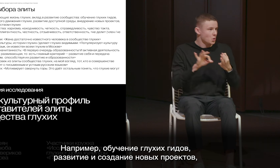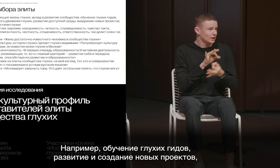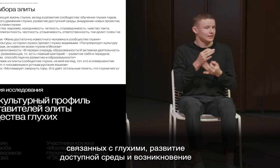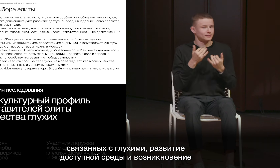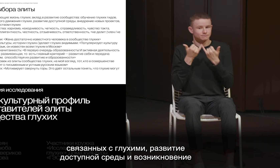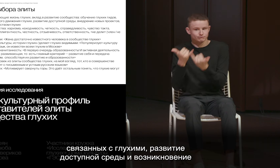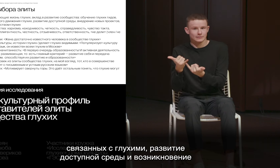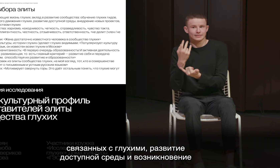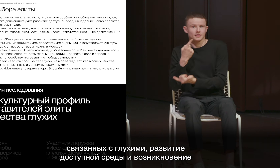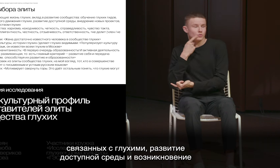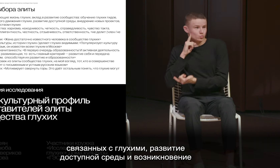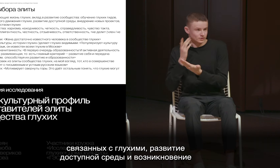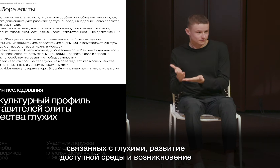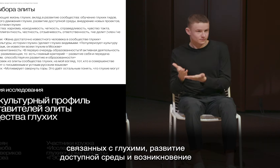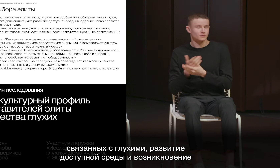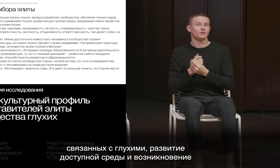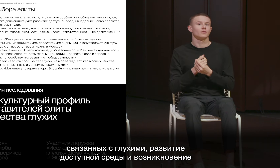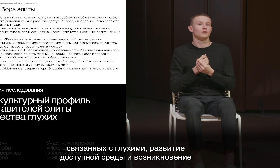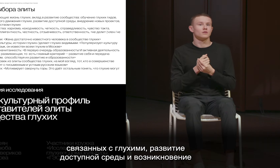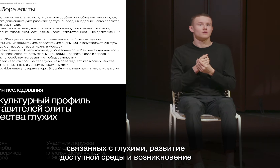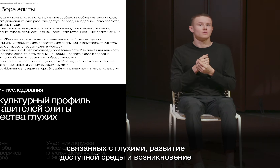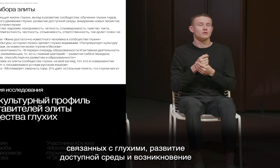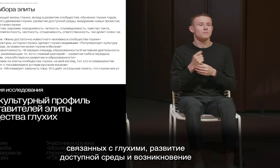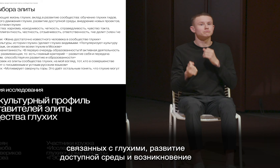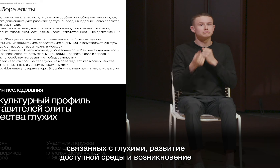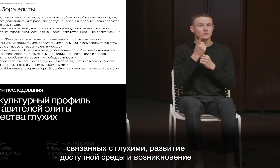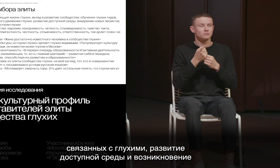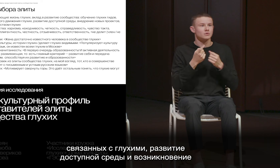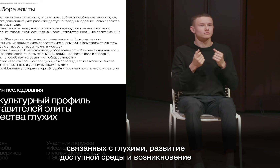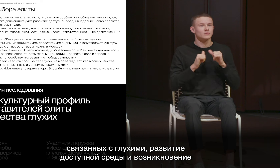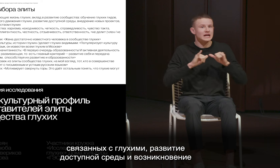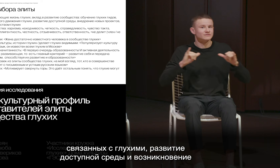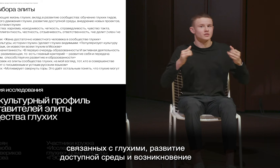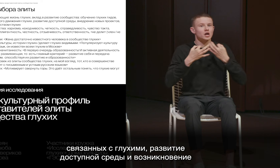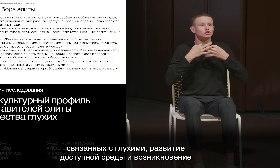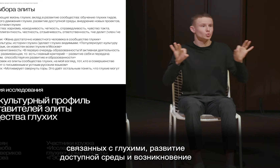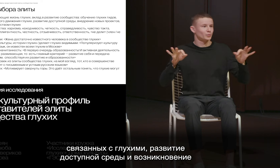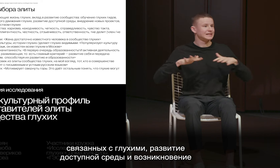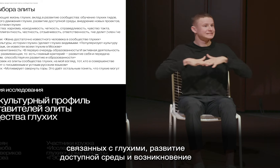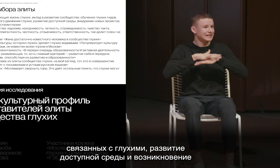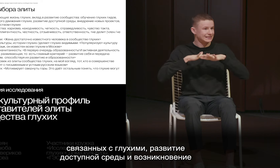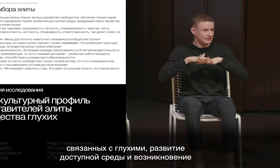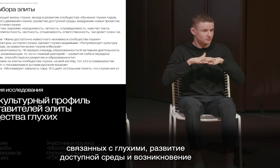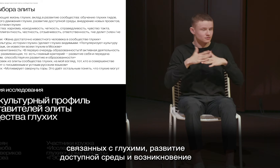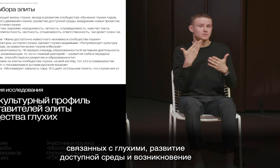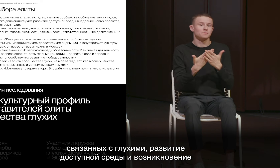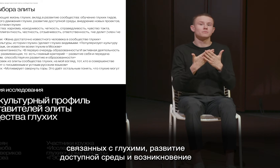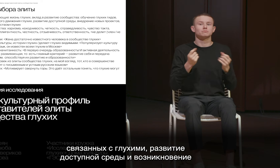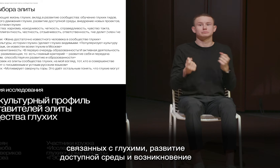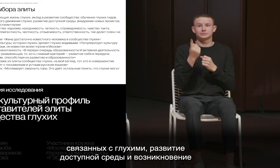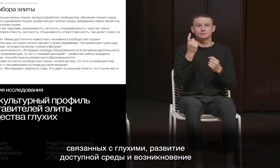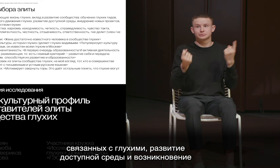либо это развитие и создание новых проектов, в которых были бы задействованы глухие. Безусловно, это развитие доступной